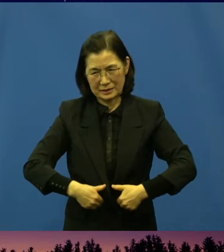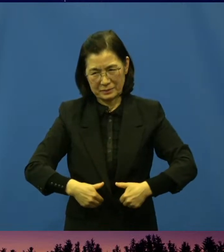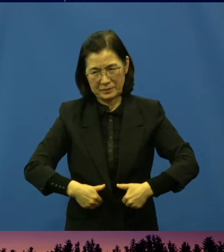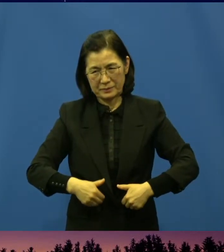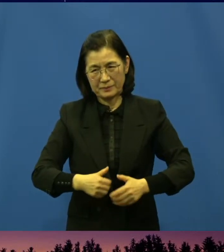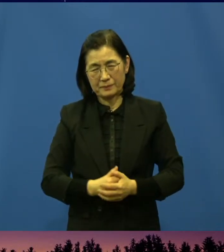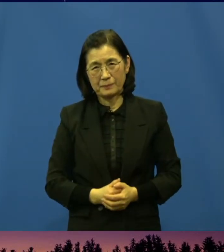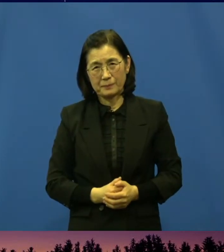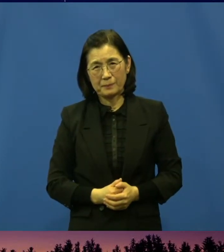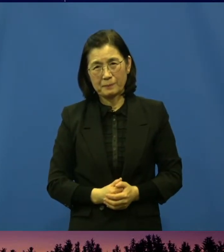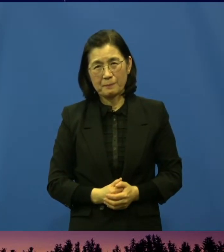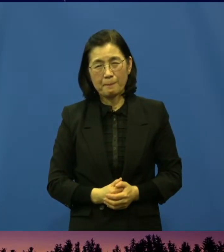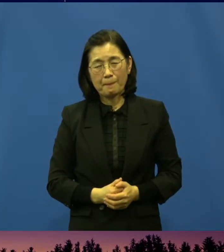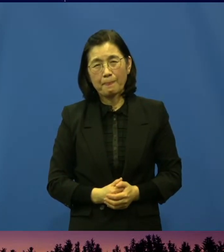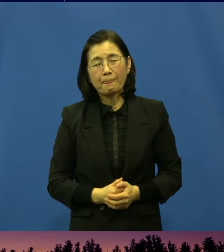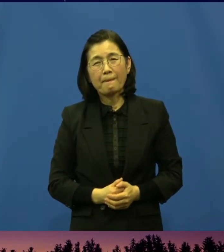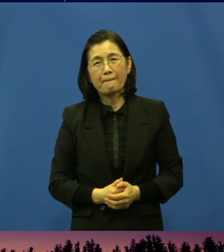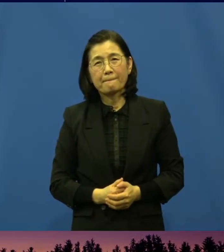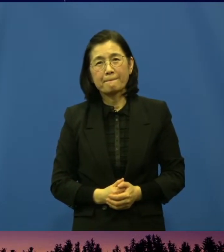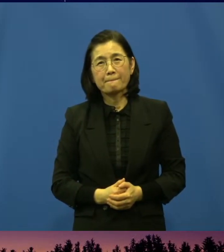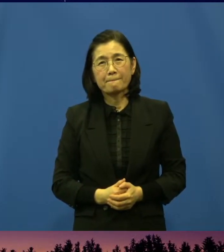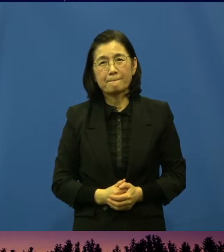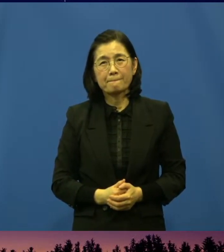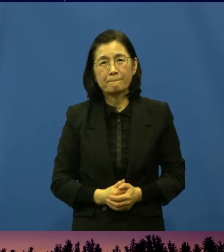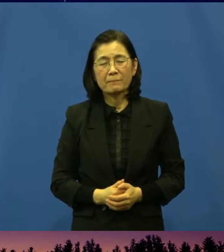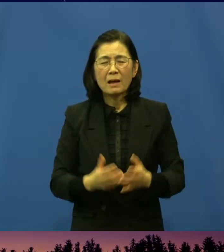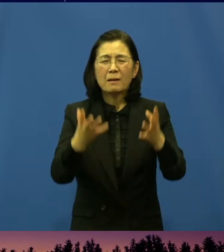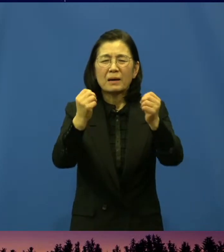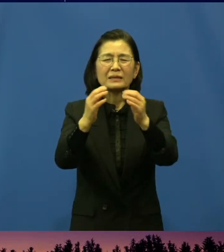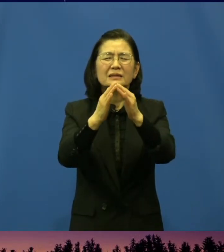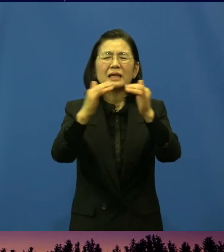그런데 많은 사람은 기회를 그냥 떠나보내버려요.